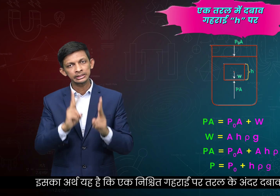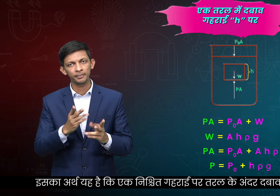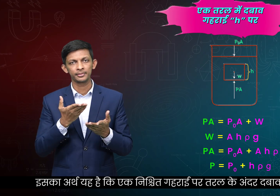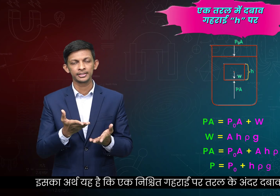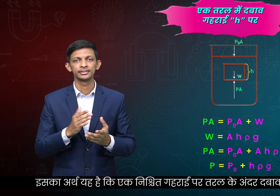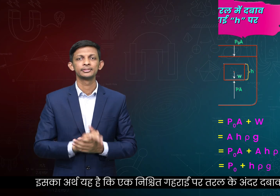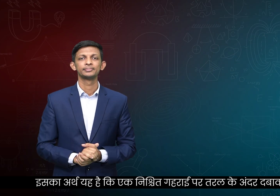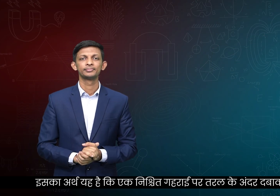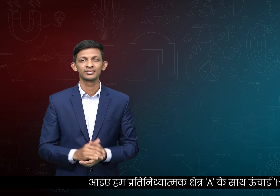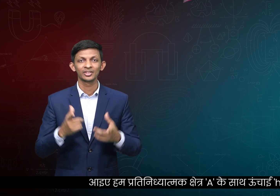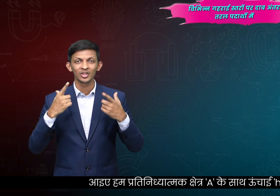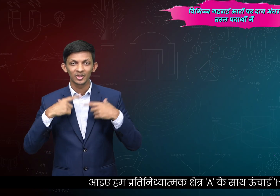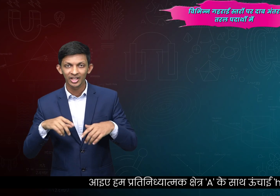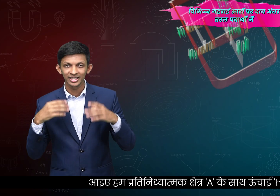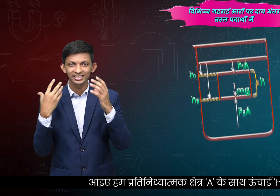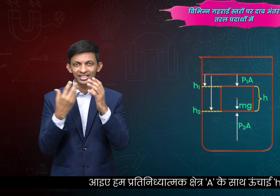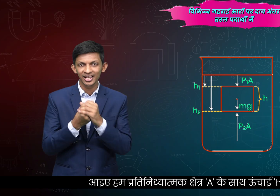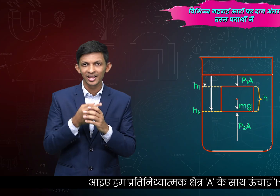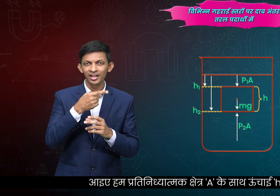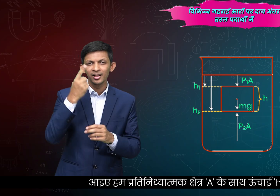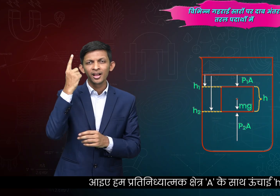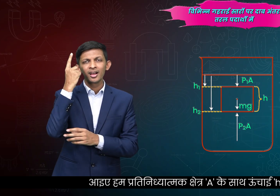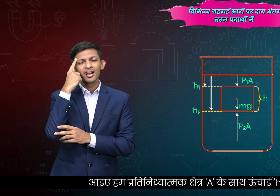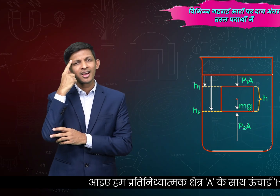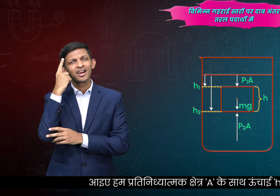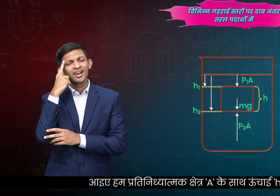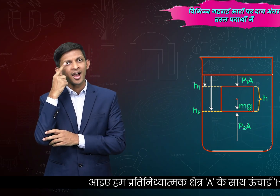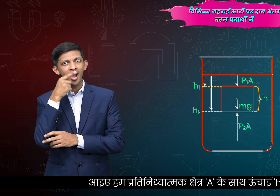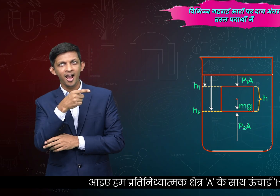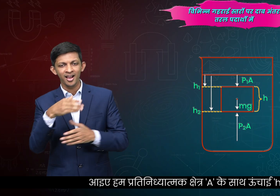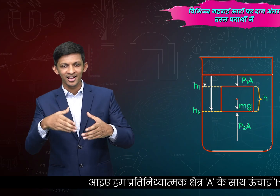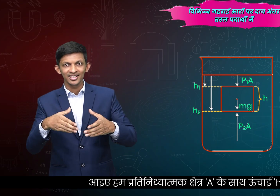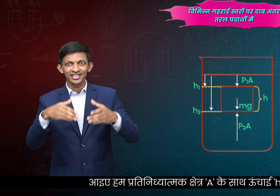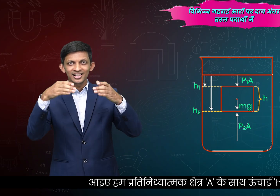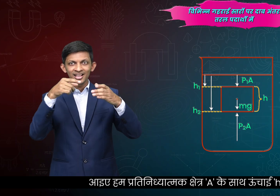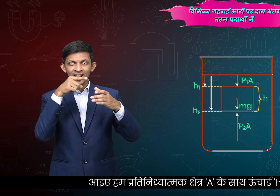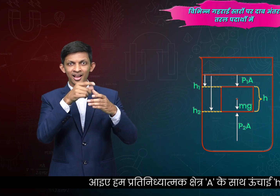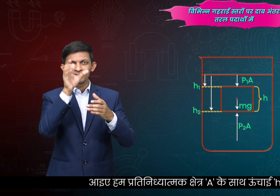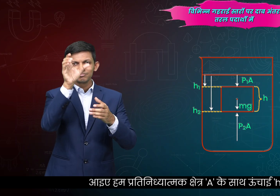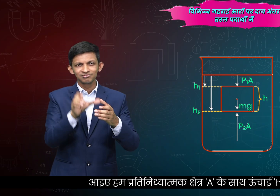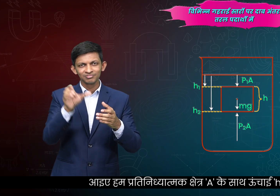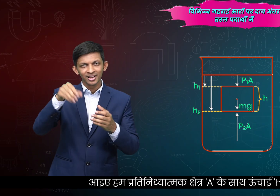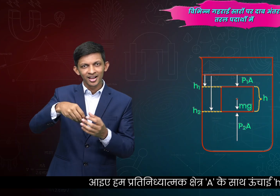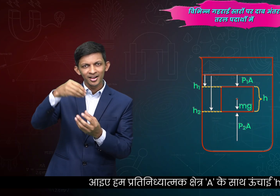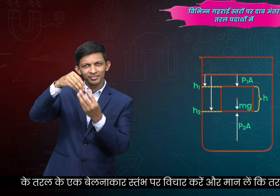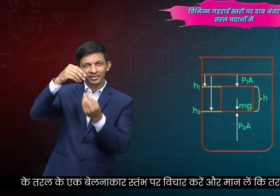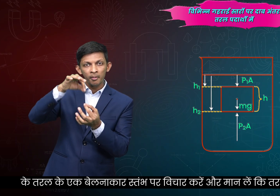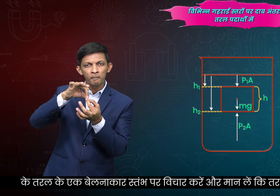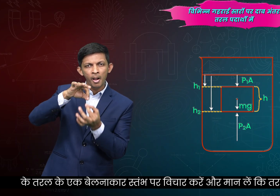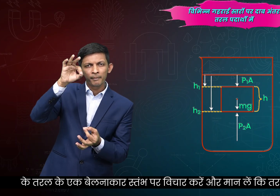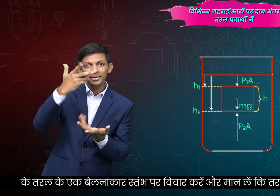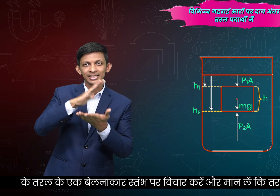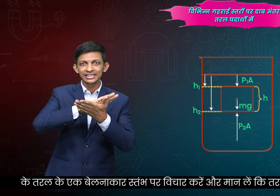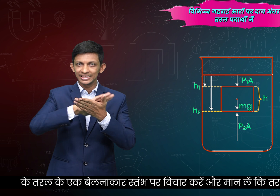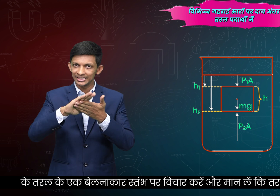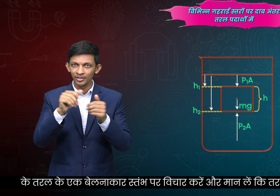है। आइए हम प्रतिनिध्यात्मक क्षेत्र ये के साथ ऊंचाई h के तरल